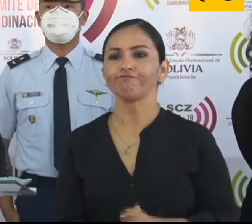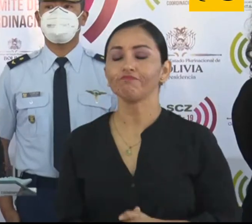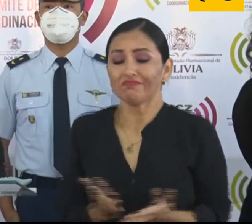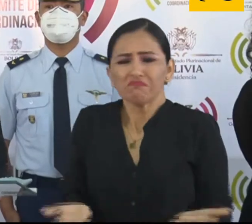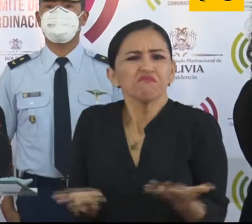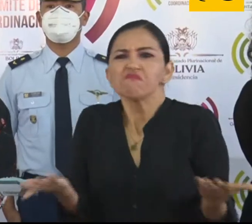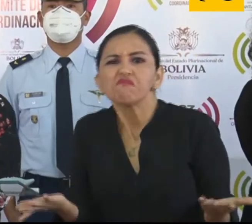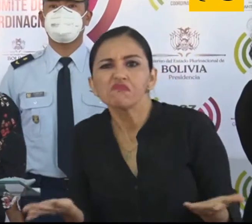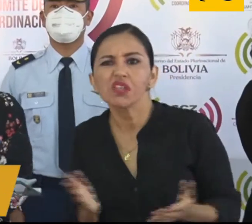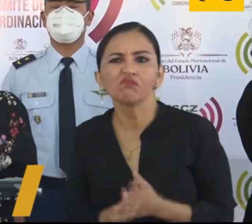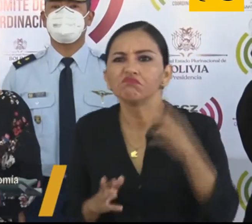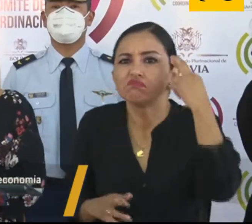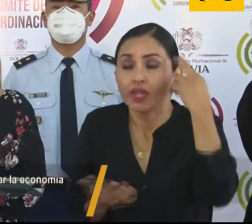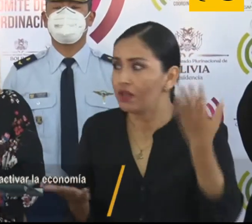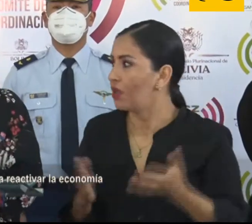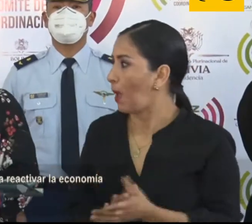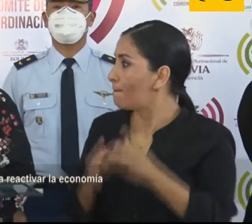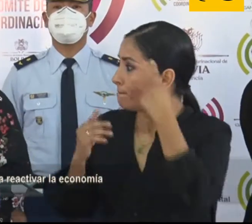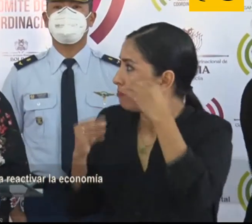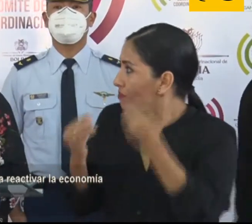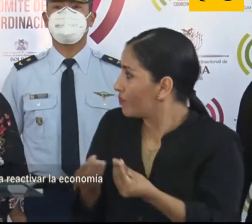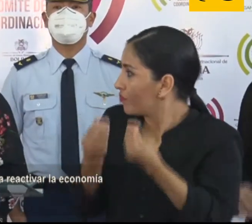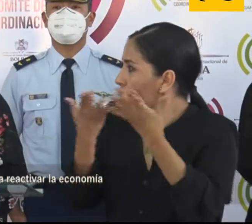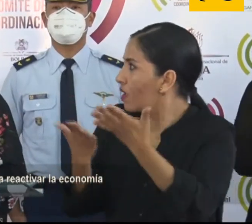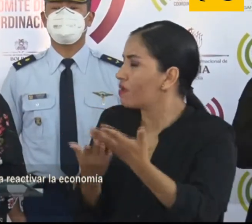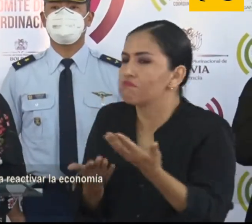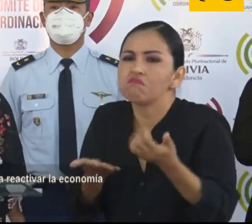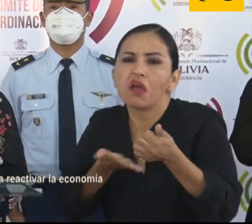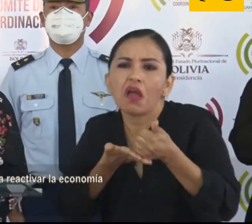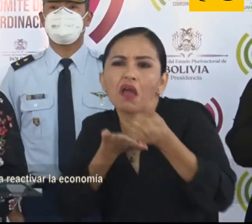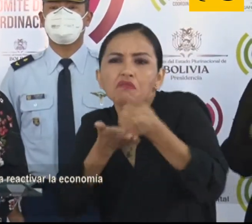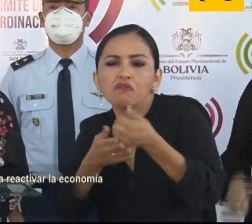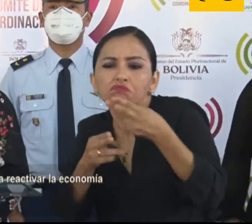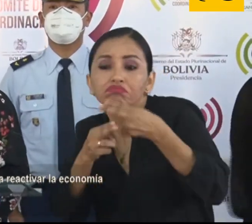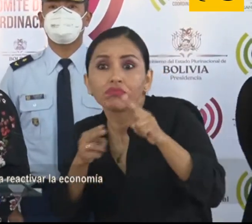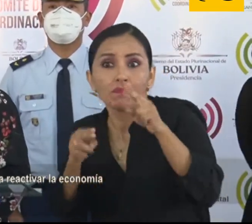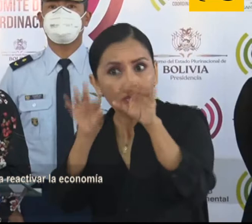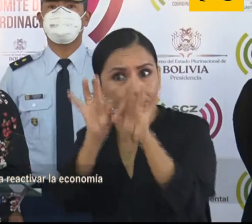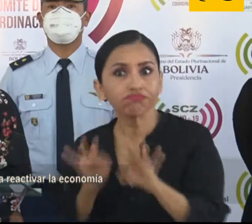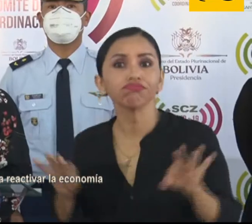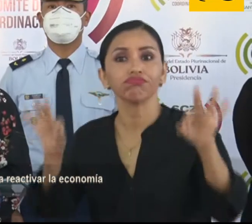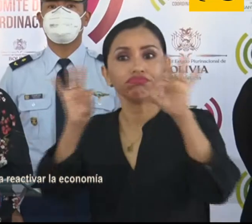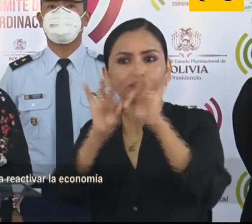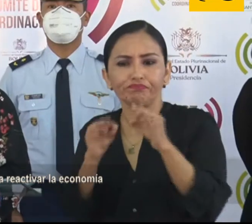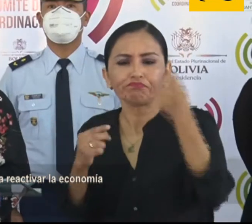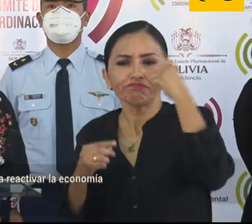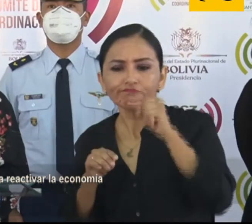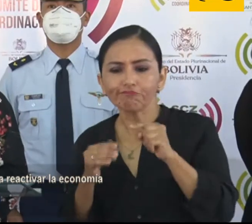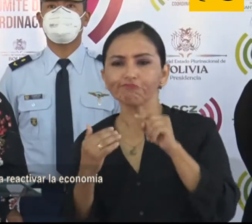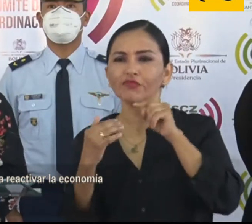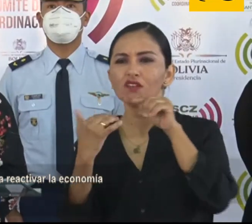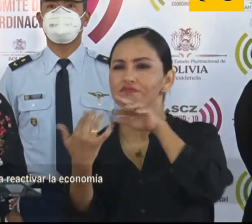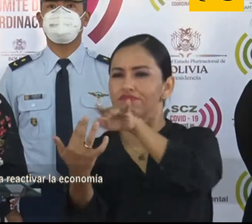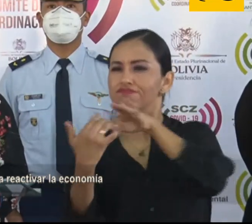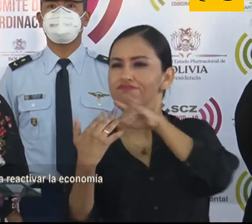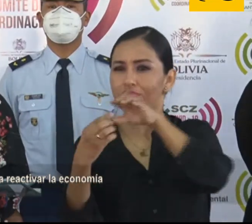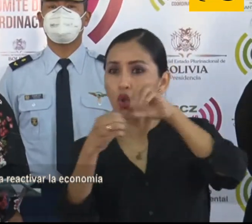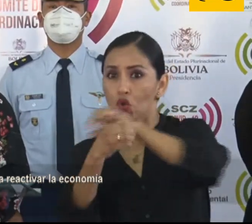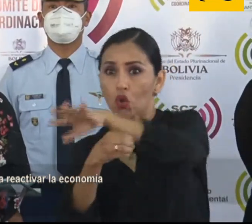Estamos aquí dando un pequeño pero significativo paso en la lucha contra el